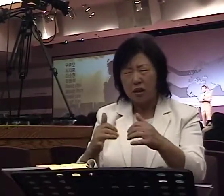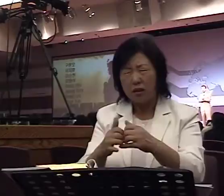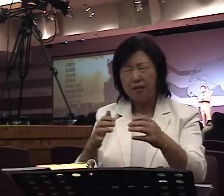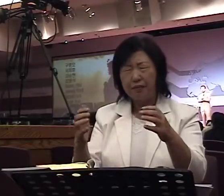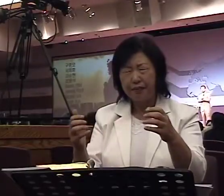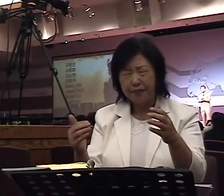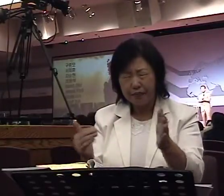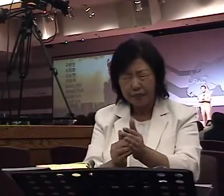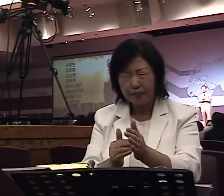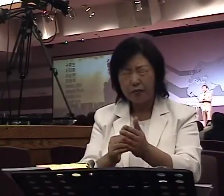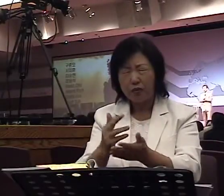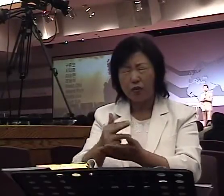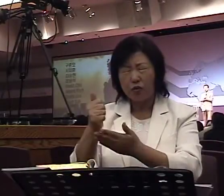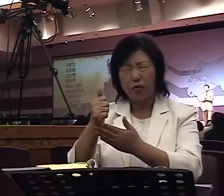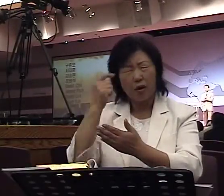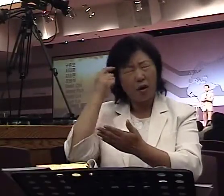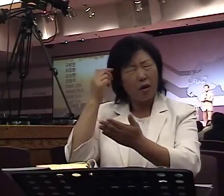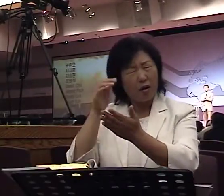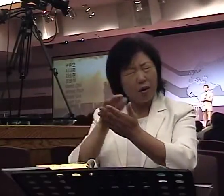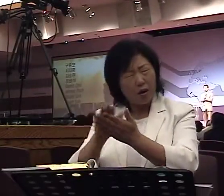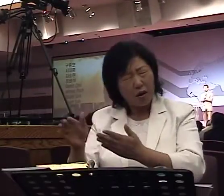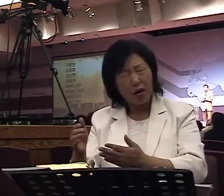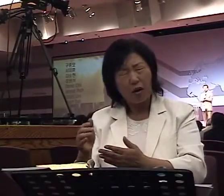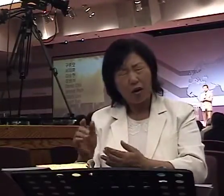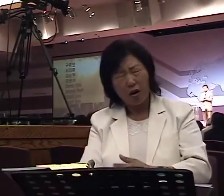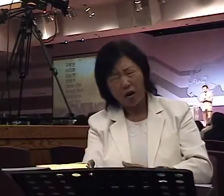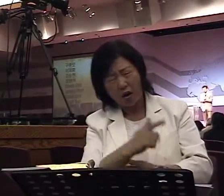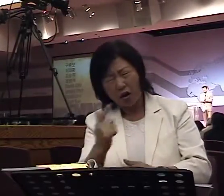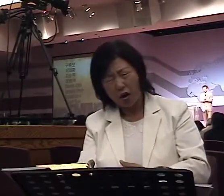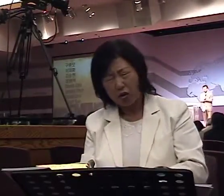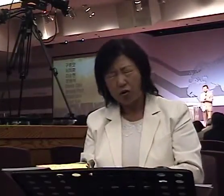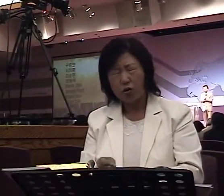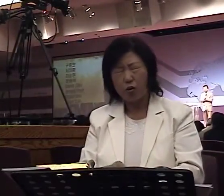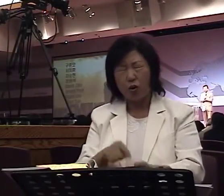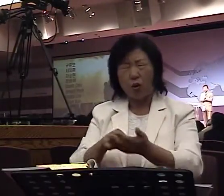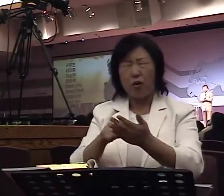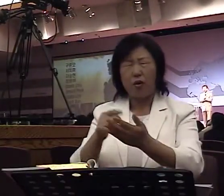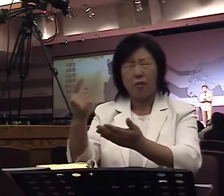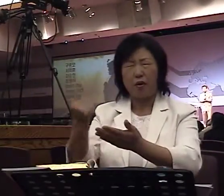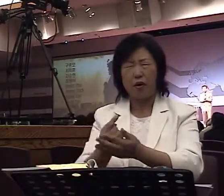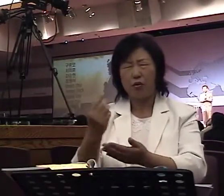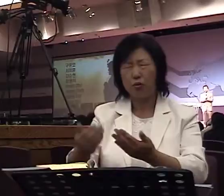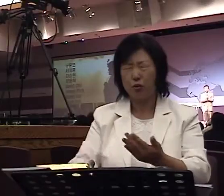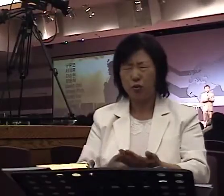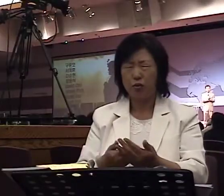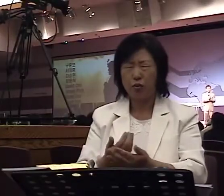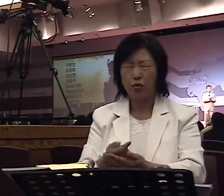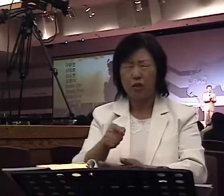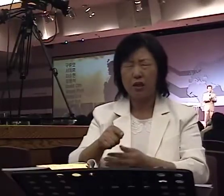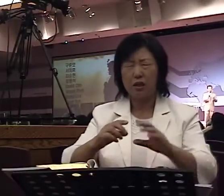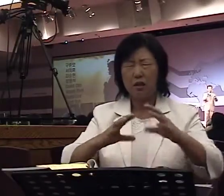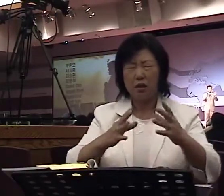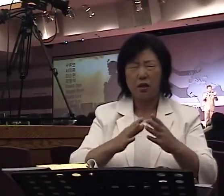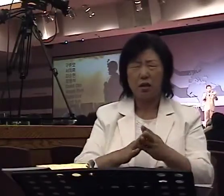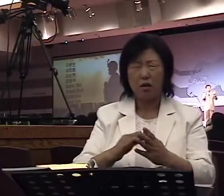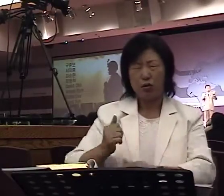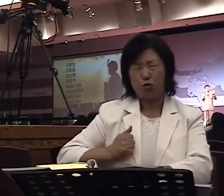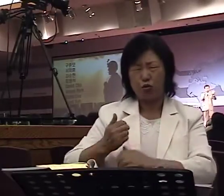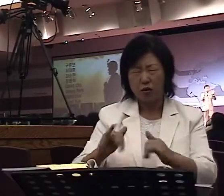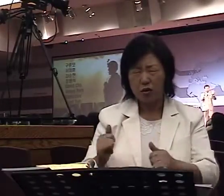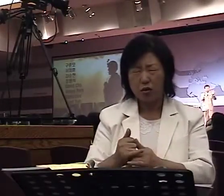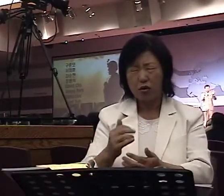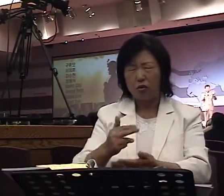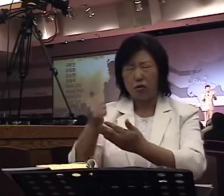끝나고 주님이 허락하시는 평화가 하루속히 임하게 하여 주시옵소서. 이 나라의 군대들, 군사들을 주님의